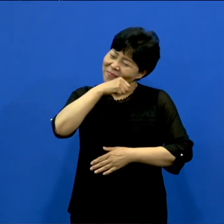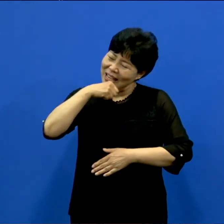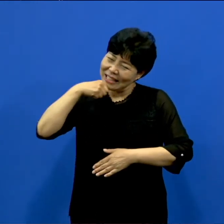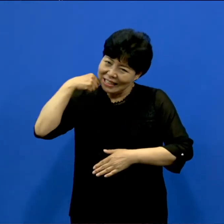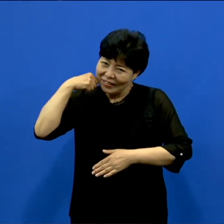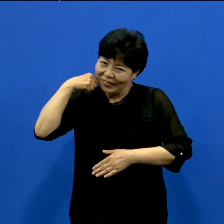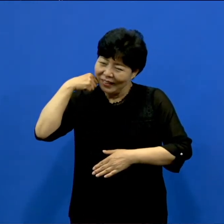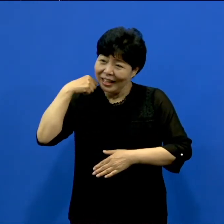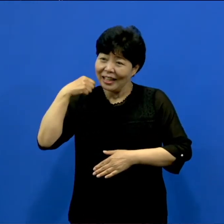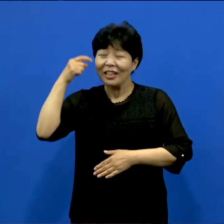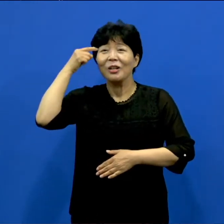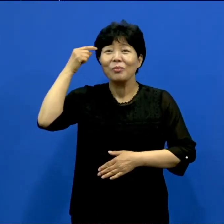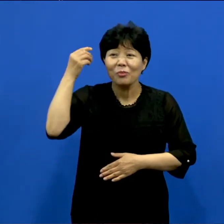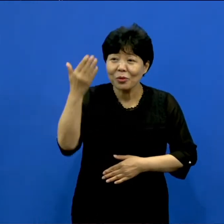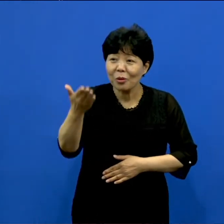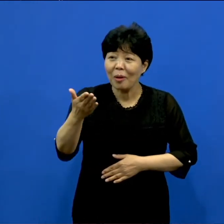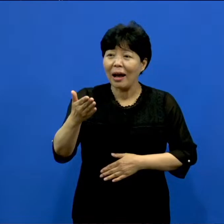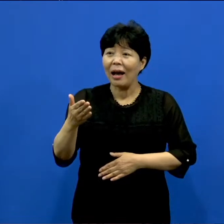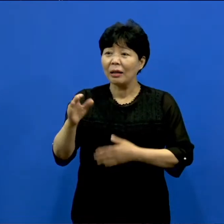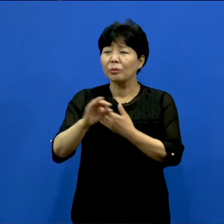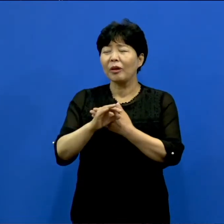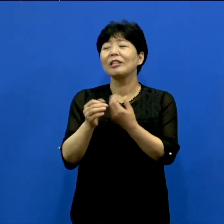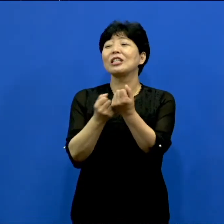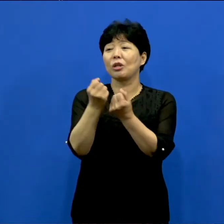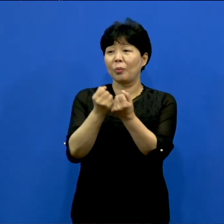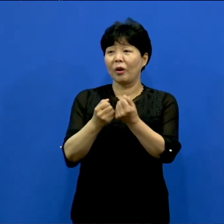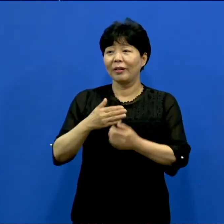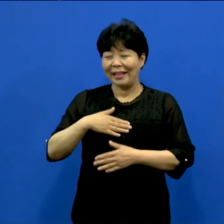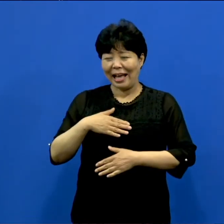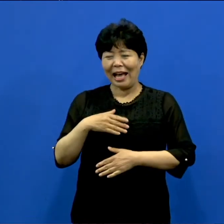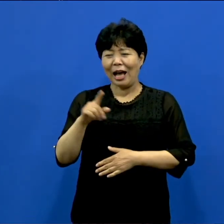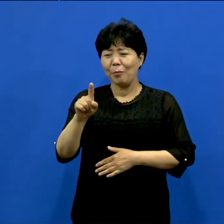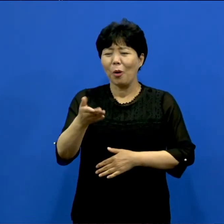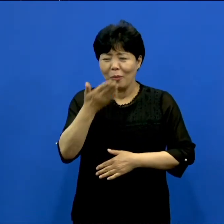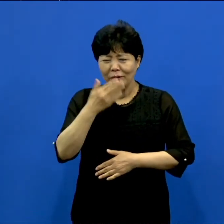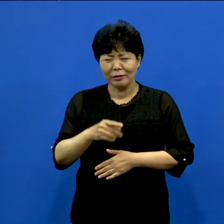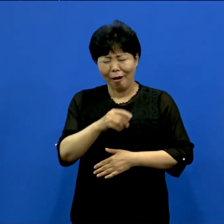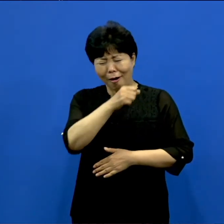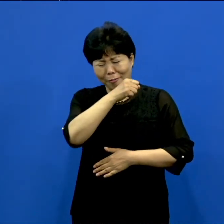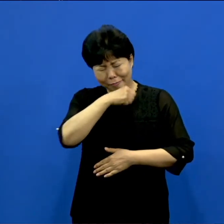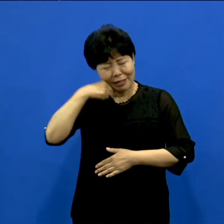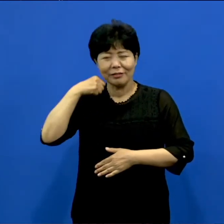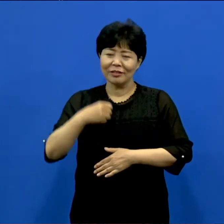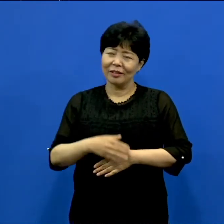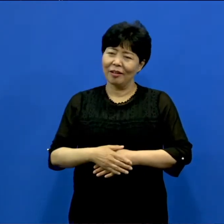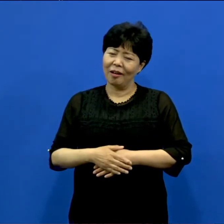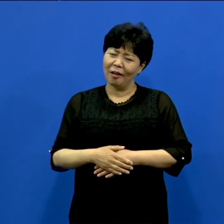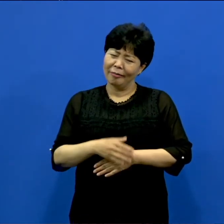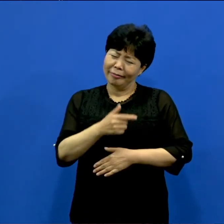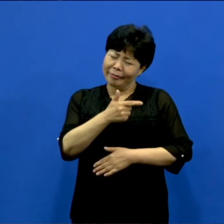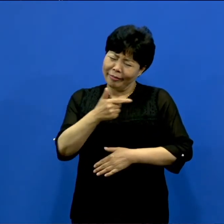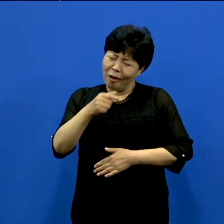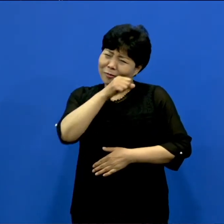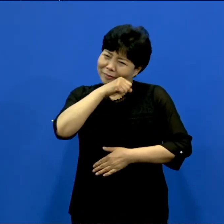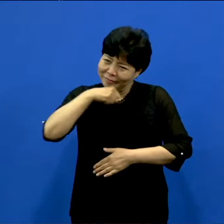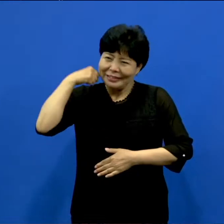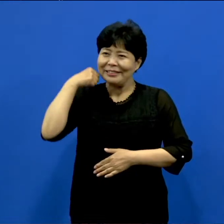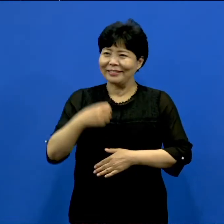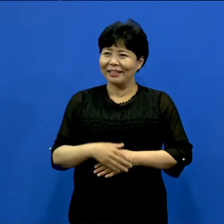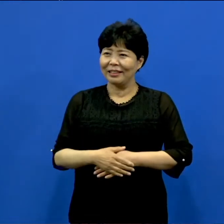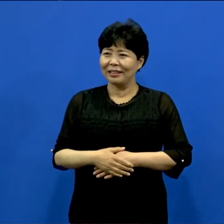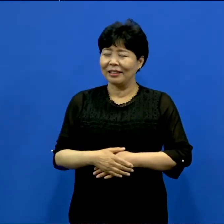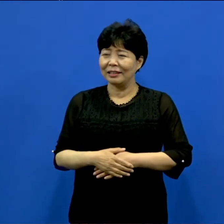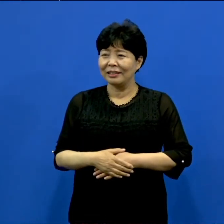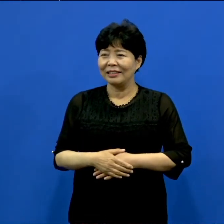이런 묻잖아요, 여러분. 그럼 설명할 거 아니에요. 오늘 저녁에 뭘 먹었는데 맛집이었어. 근데 뭐 너무 맛있었어. 근데 막 그게